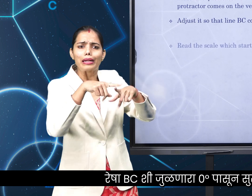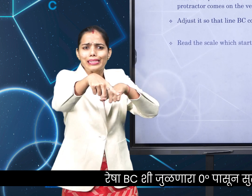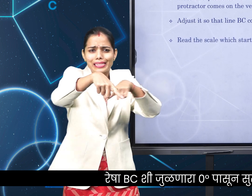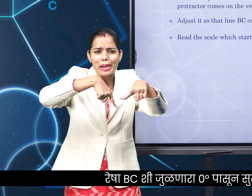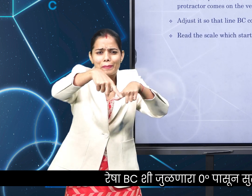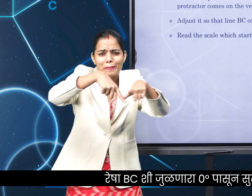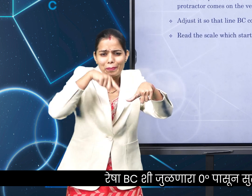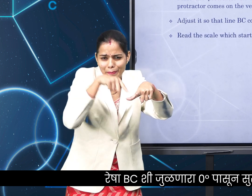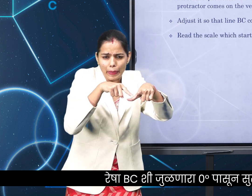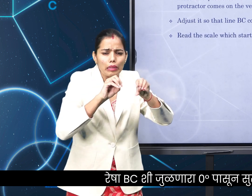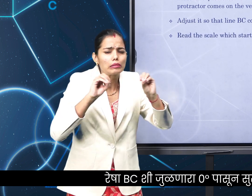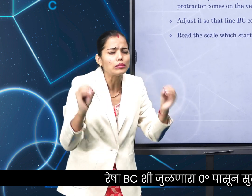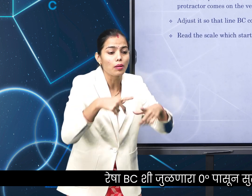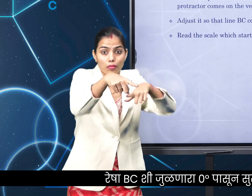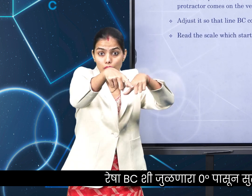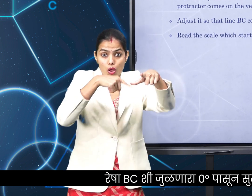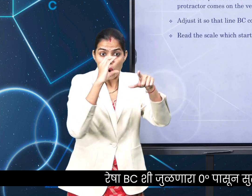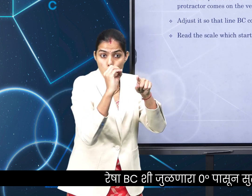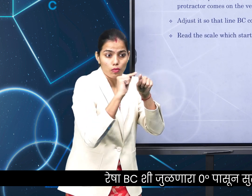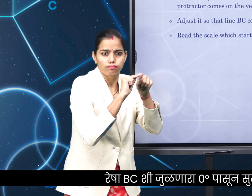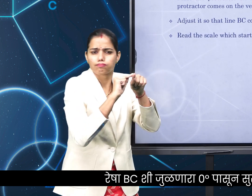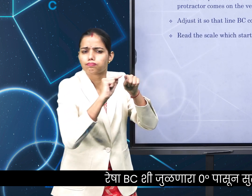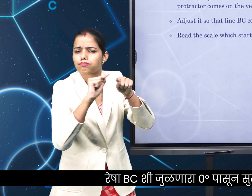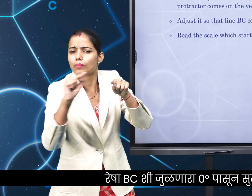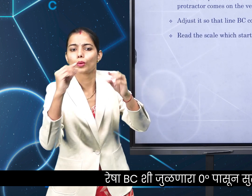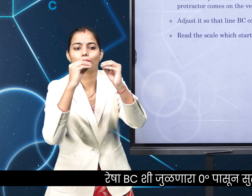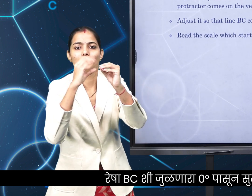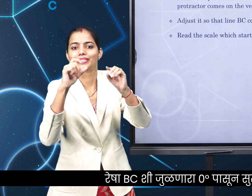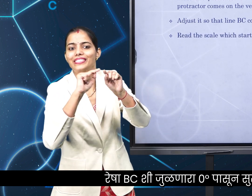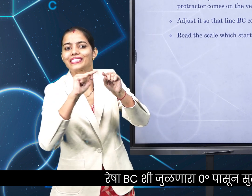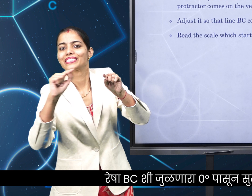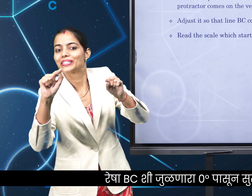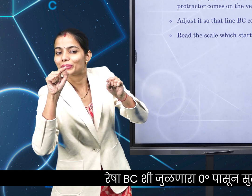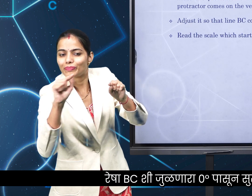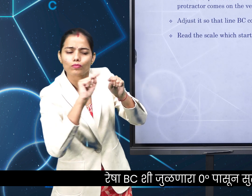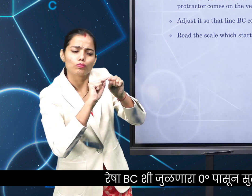रेषा BC शी जुळणारा 0 अंश पासून सुरू होणारा स्केल वाचा.